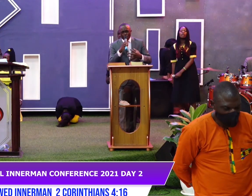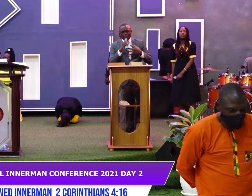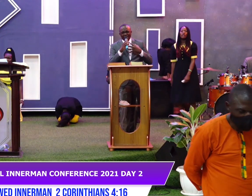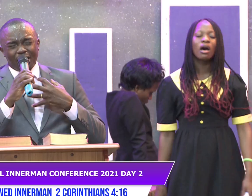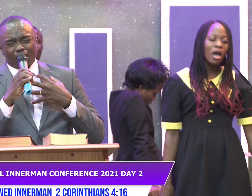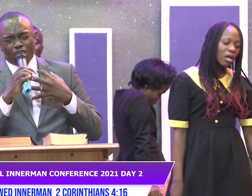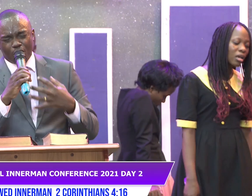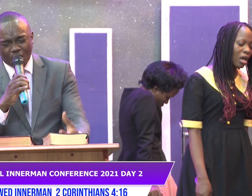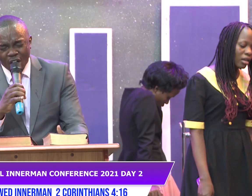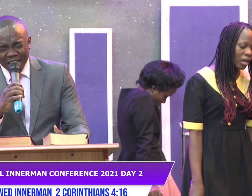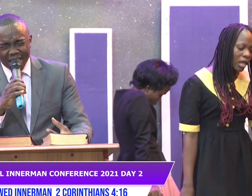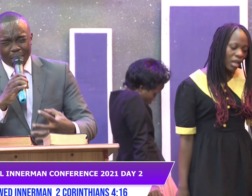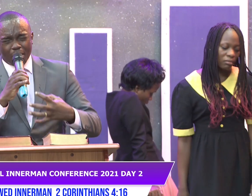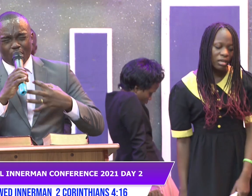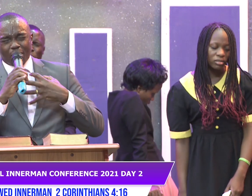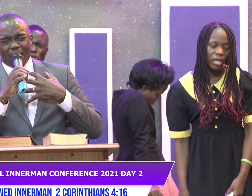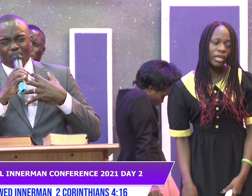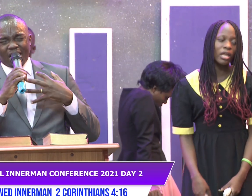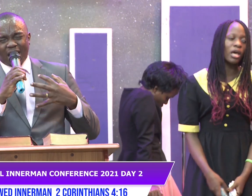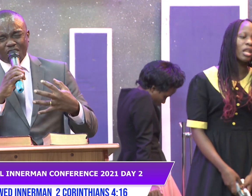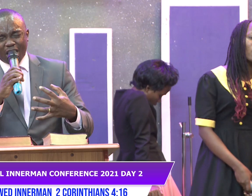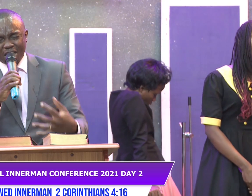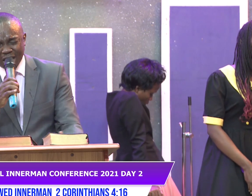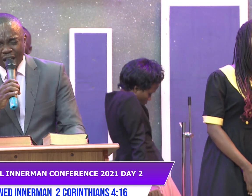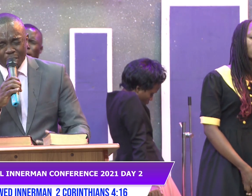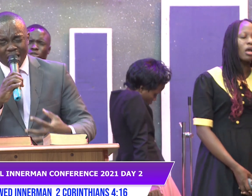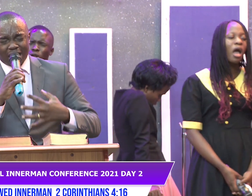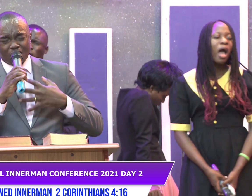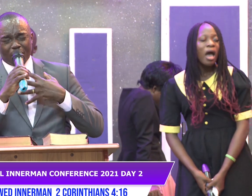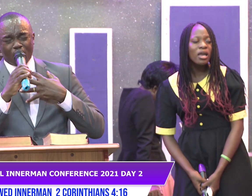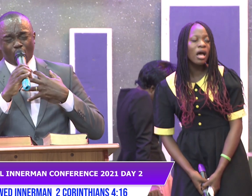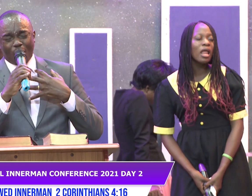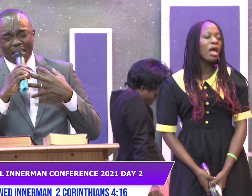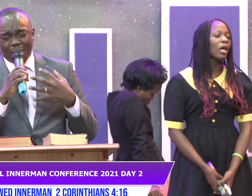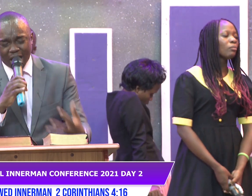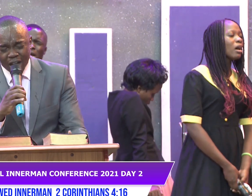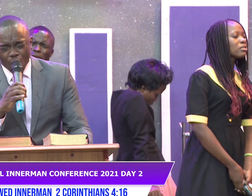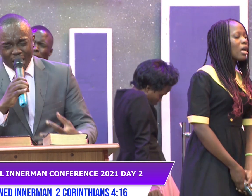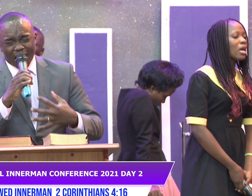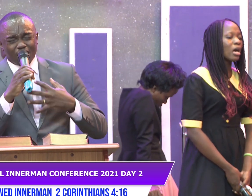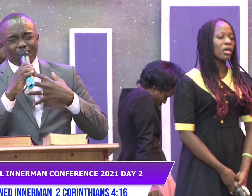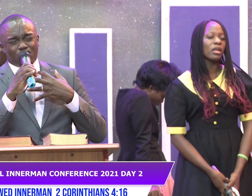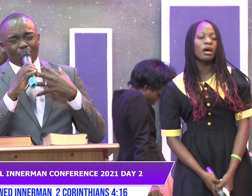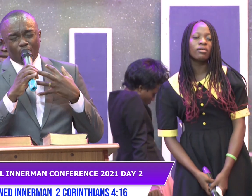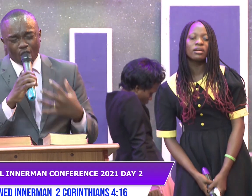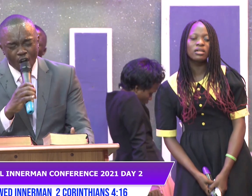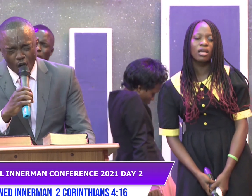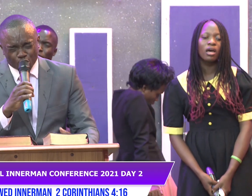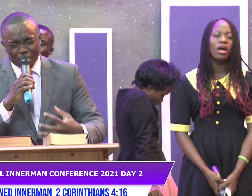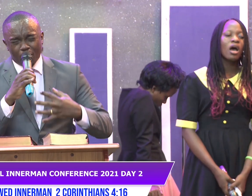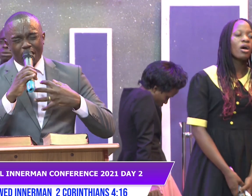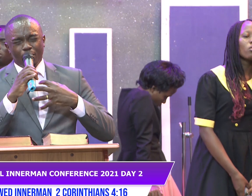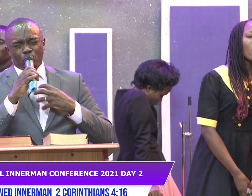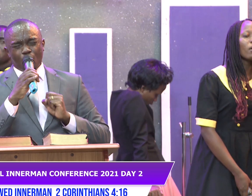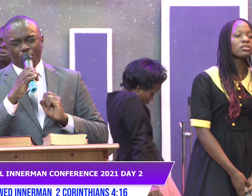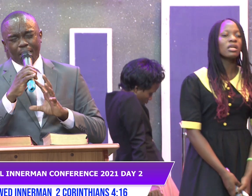neyamo kukondere vila kirovyo neyamebe vyo na vyo na yokeranga jendi munange nyimiri dokuwe yama mkwega hiri desebo otu